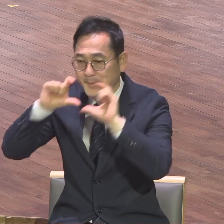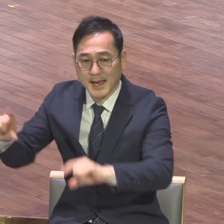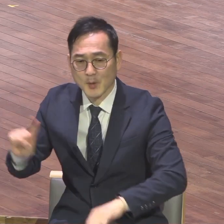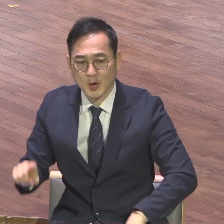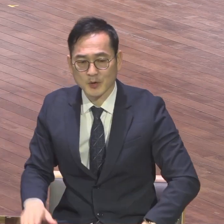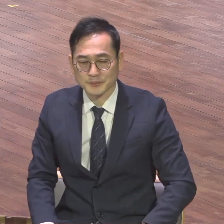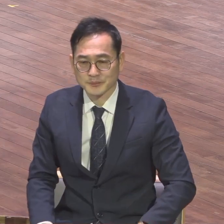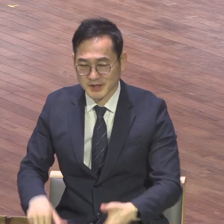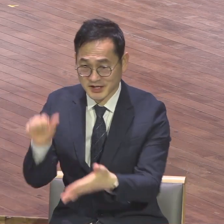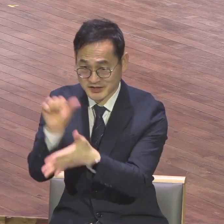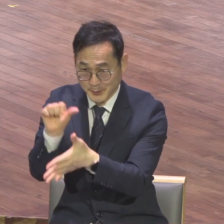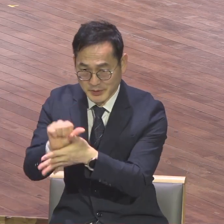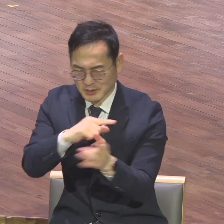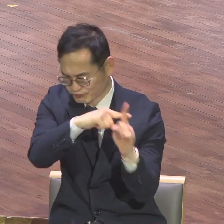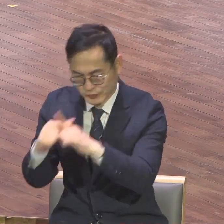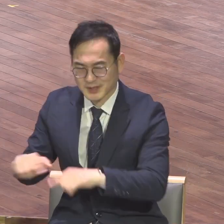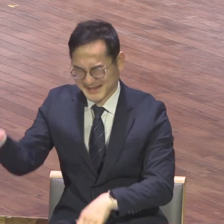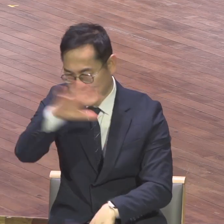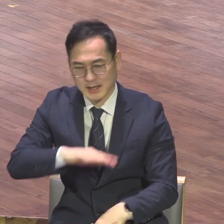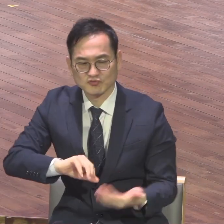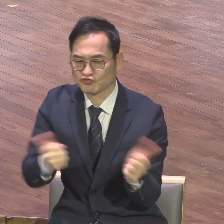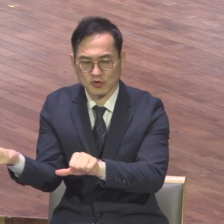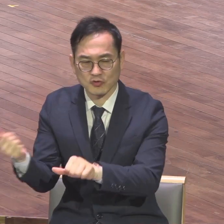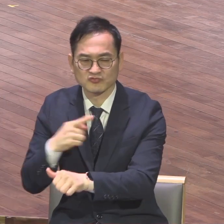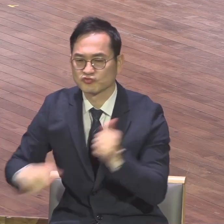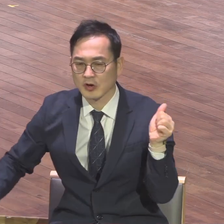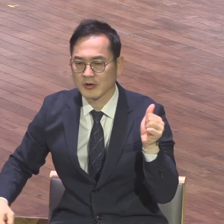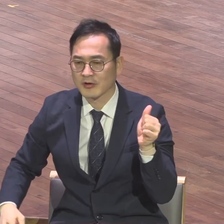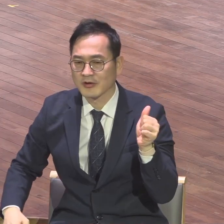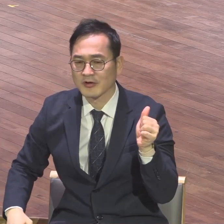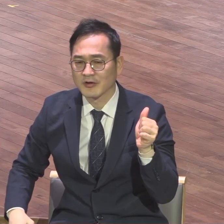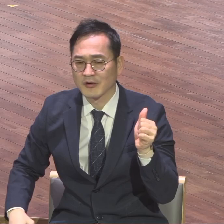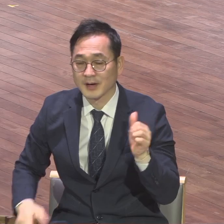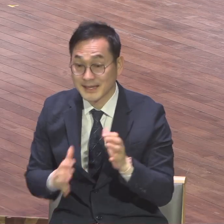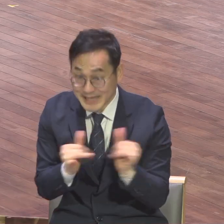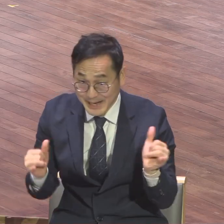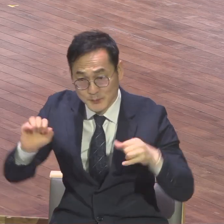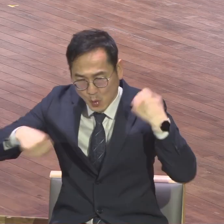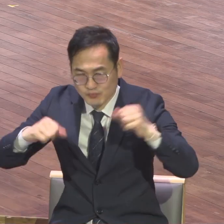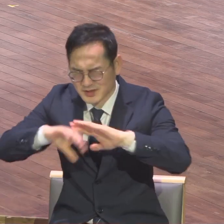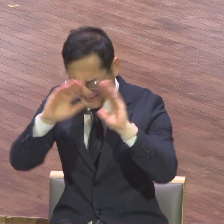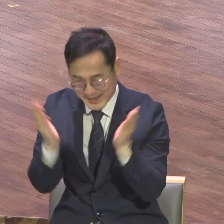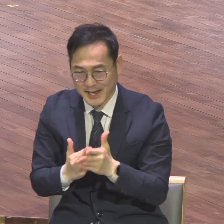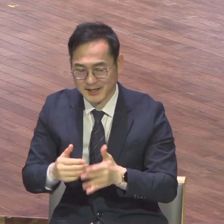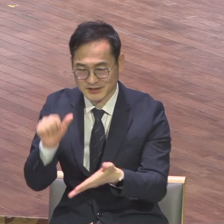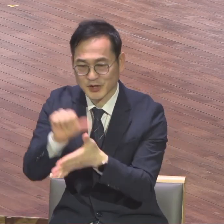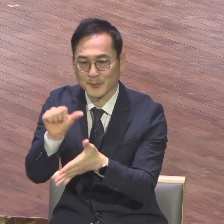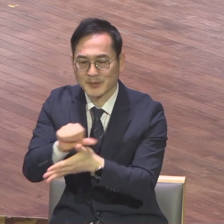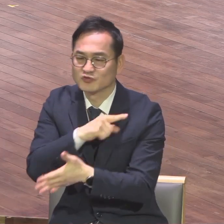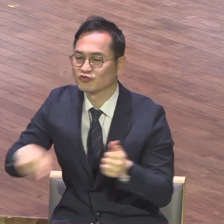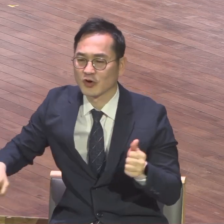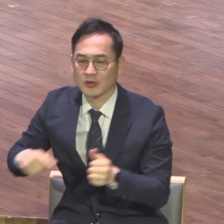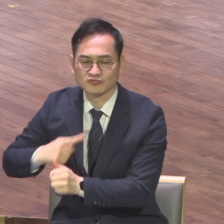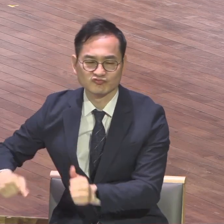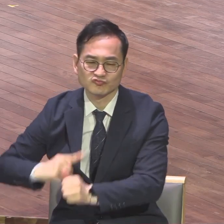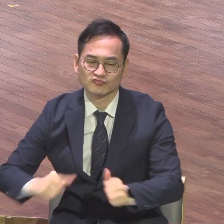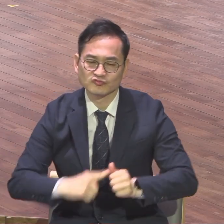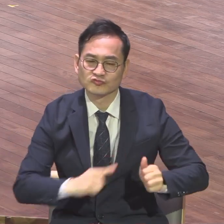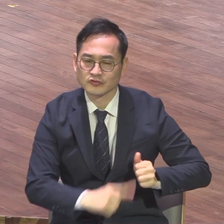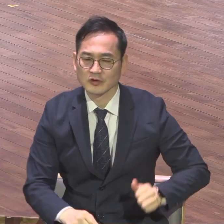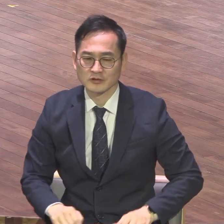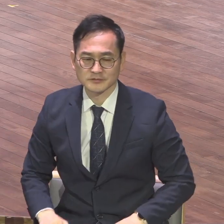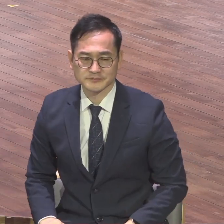첫 번째 난 것 다 죽이는 겁니다. 첫 번째 난 거 사람이든 동물이든 첫 번째 난 거 싹 다